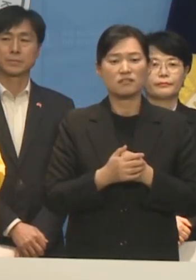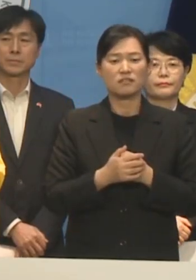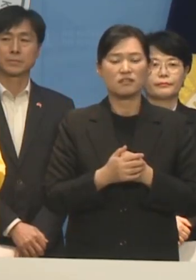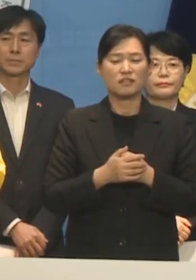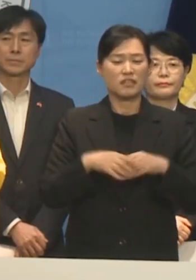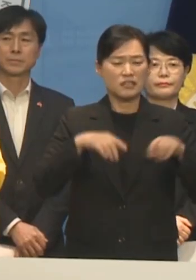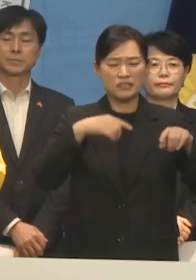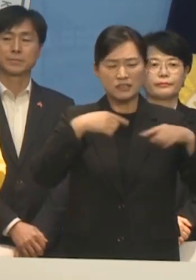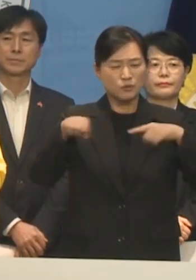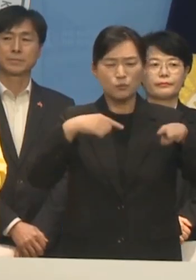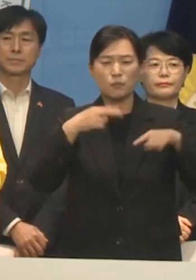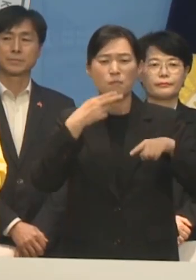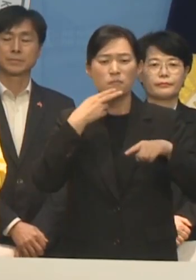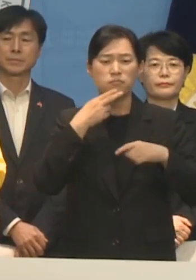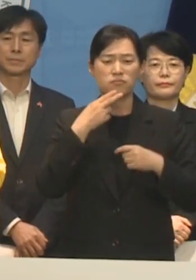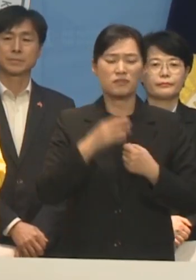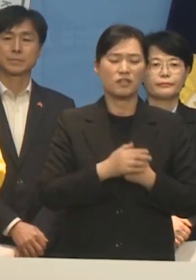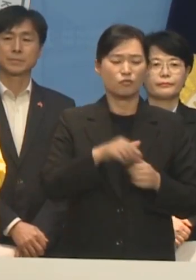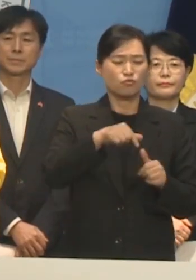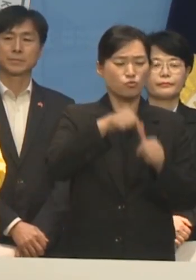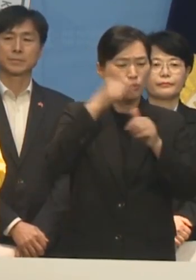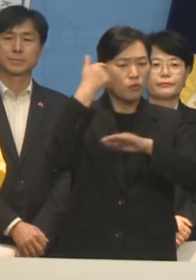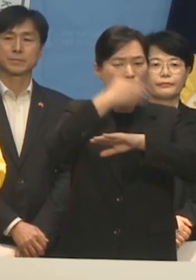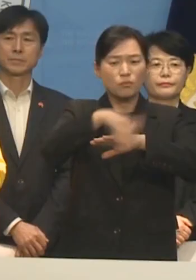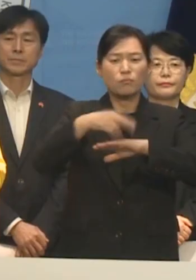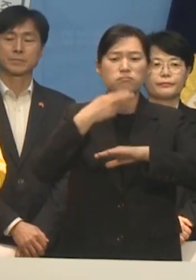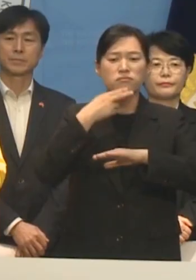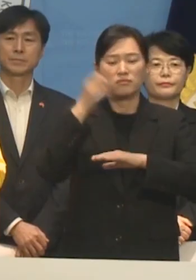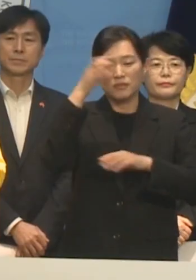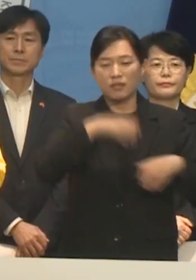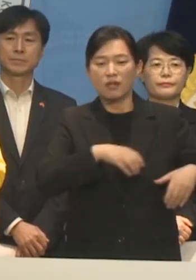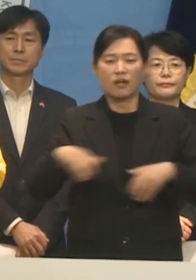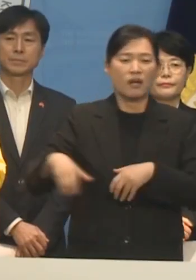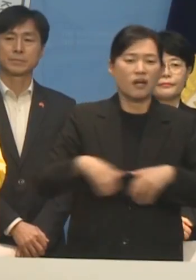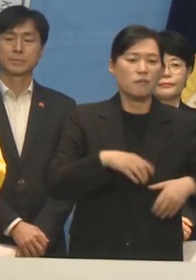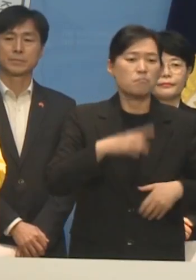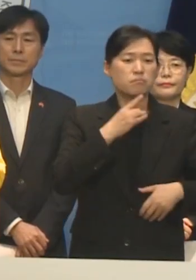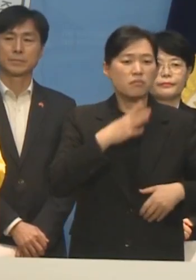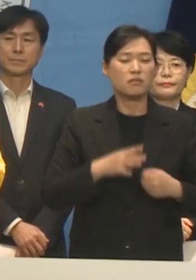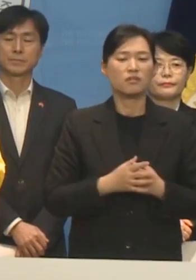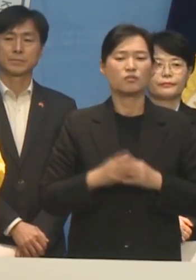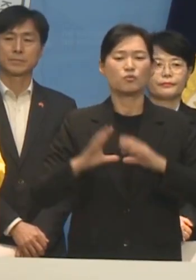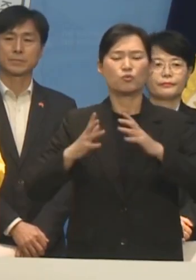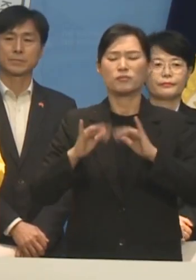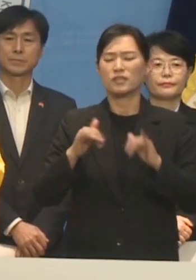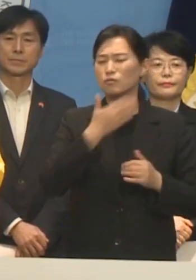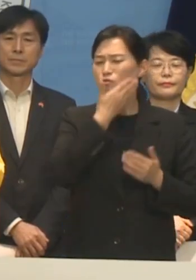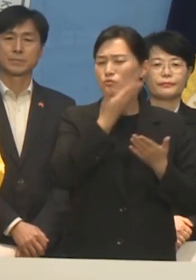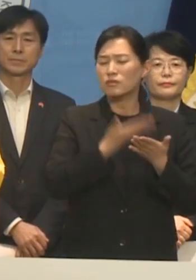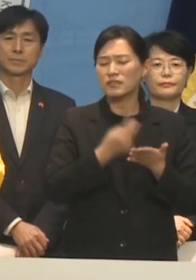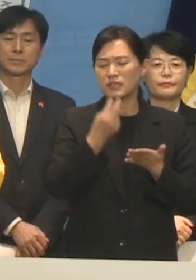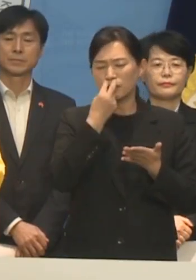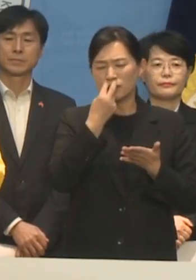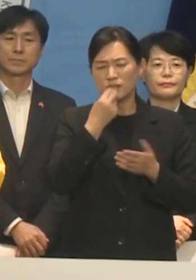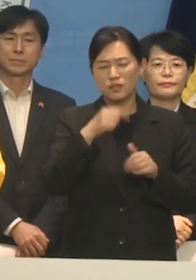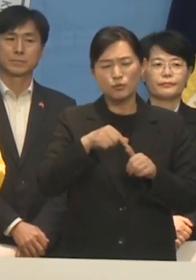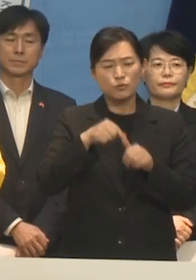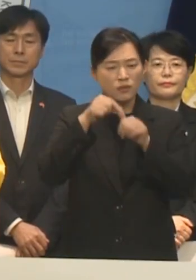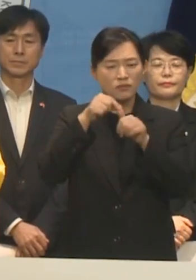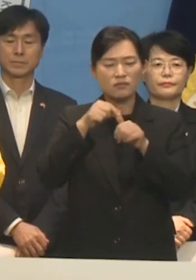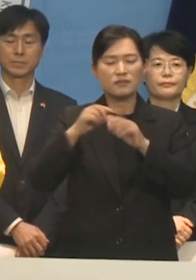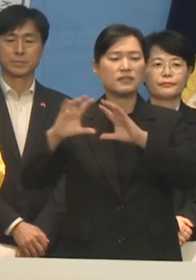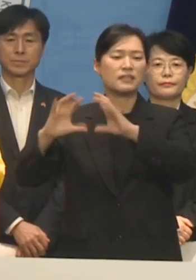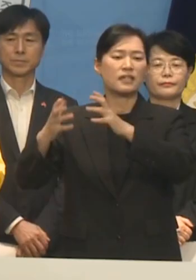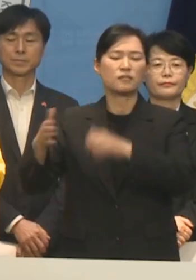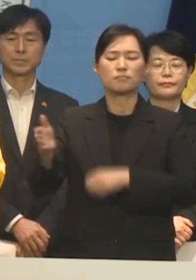엉망이었고 제대된 구조 계획도 없이 그저 우왕좌왕할 뿐 국민의 소중한 생명을 구하는 국가는 그